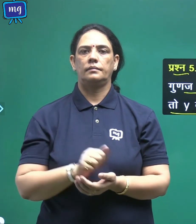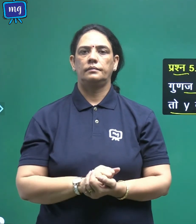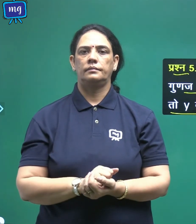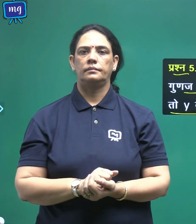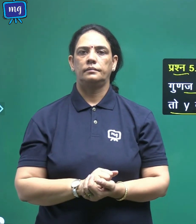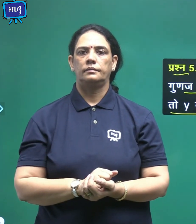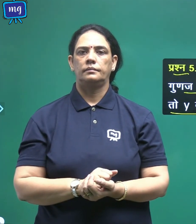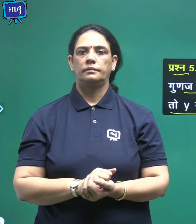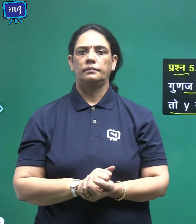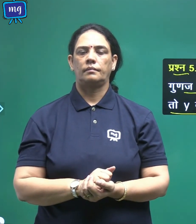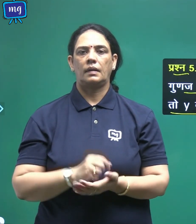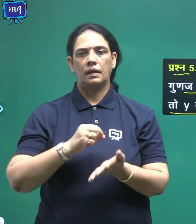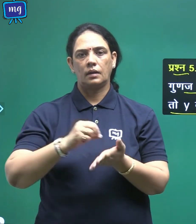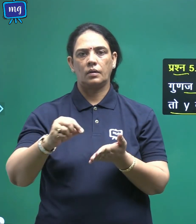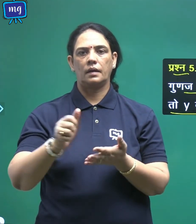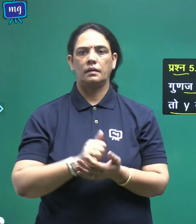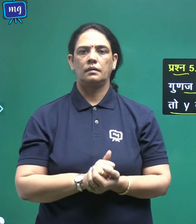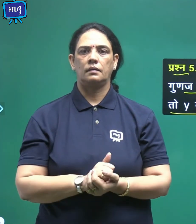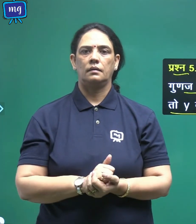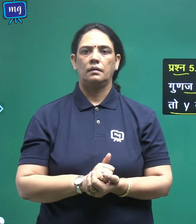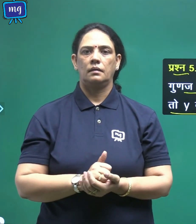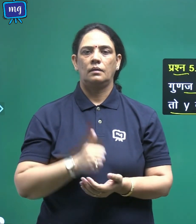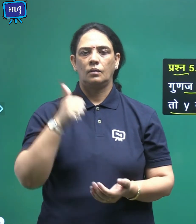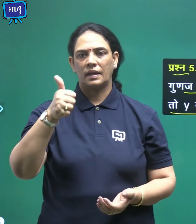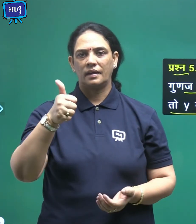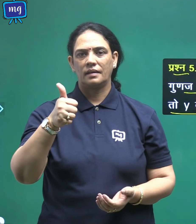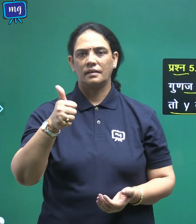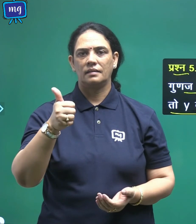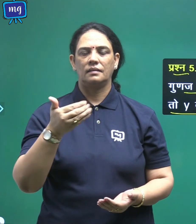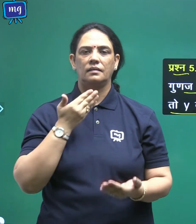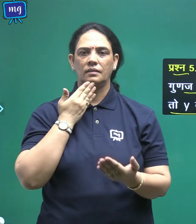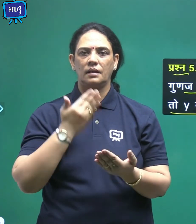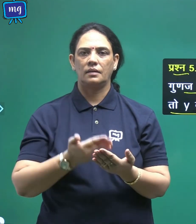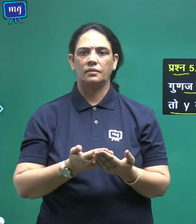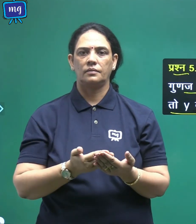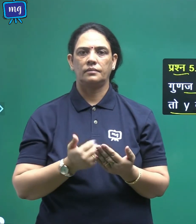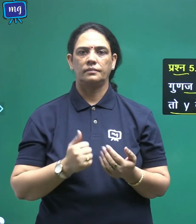लिख लोगे? ओके, थैंक यू।